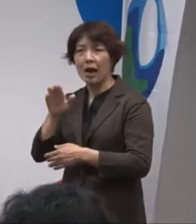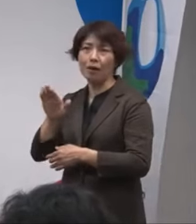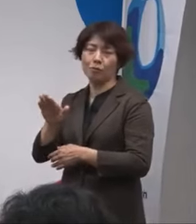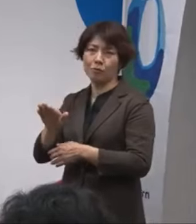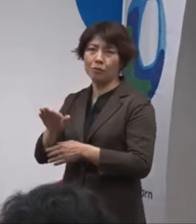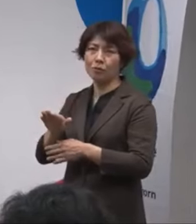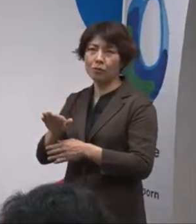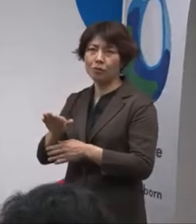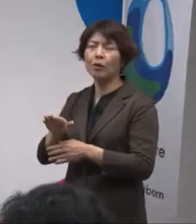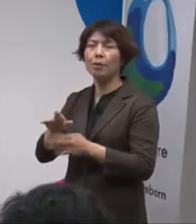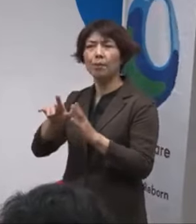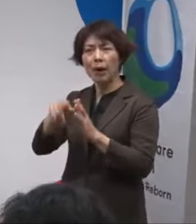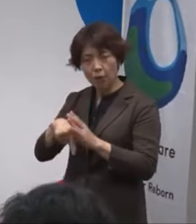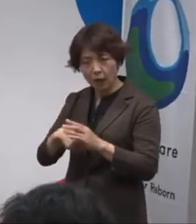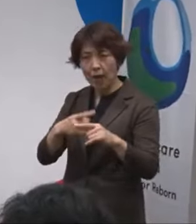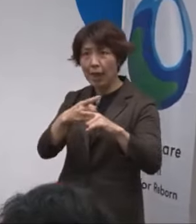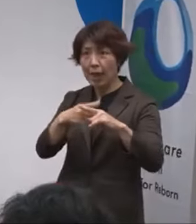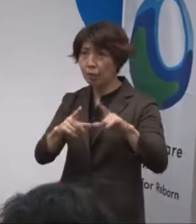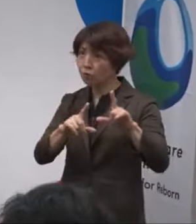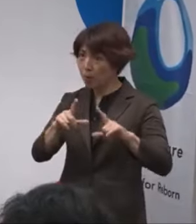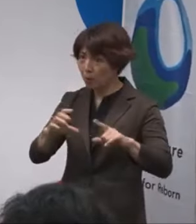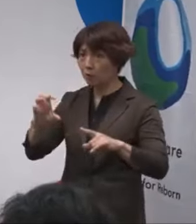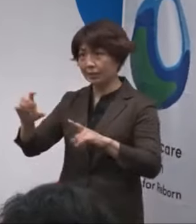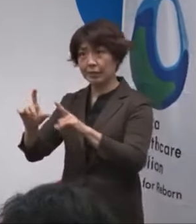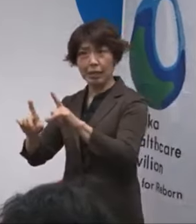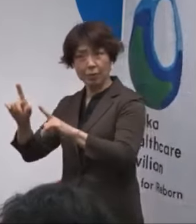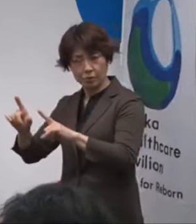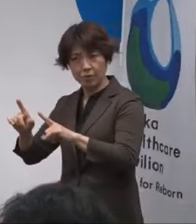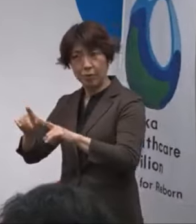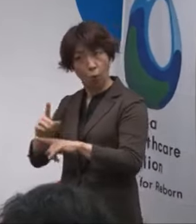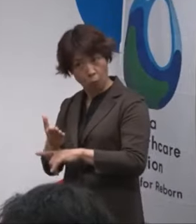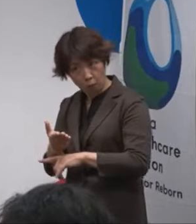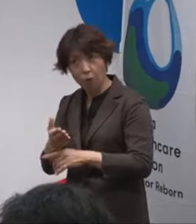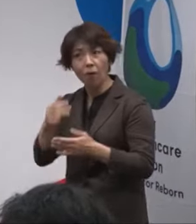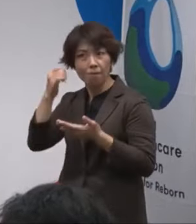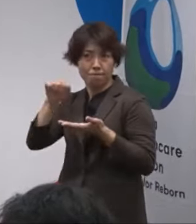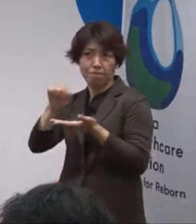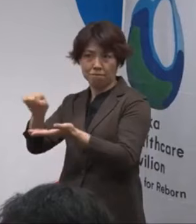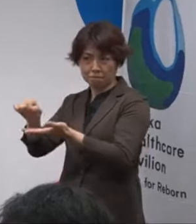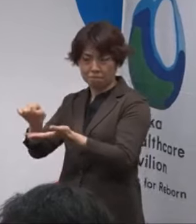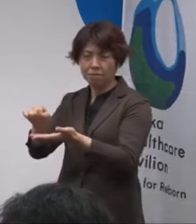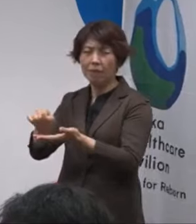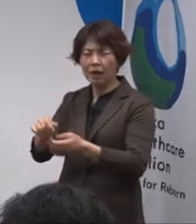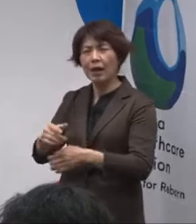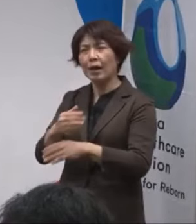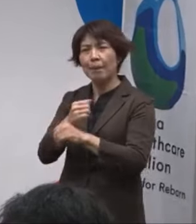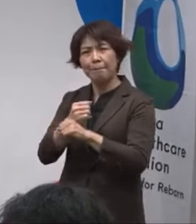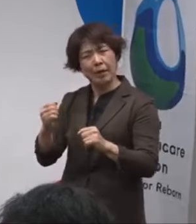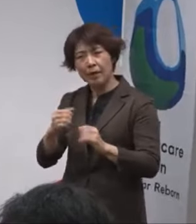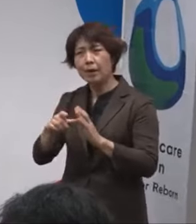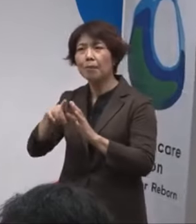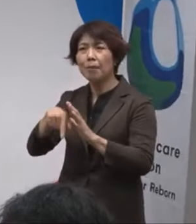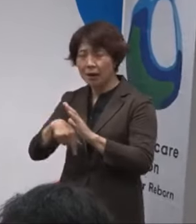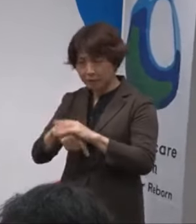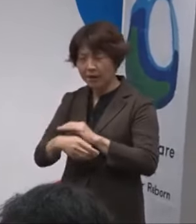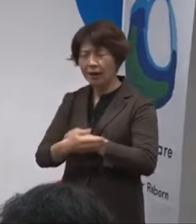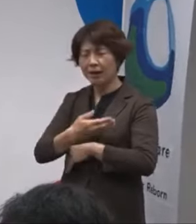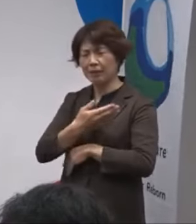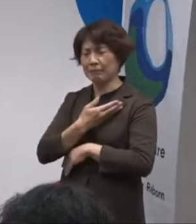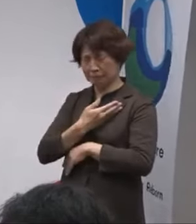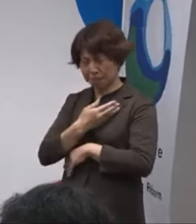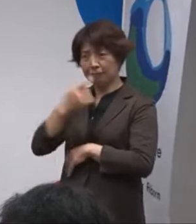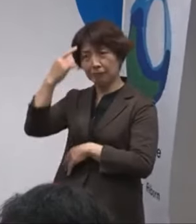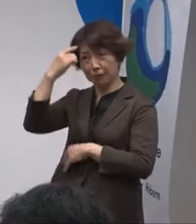ながら X タイプ C タイプもあり提案もしながらですね、どうしても参加が難しいという国はやむを得ないところはあるとは思いますけ